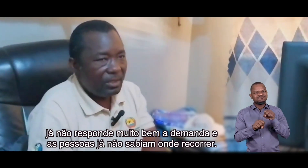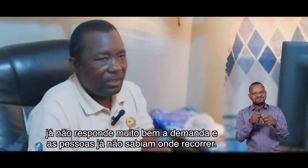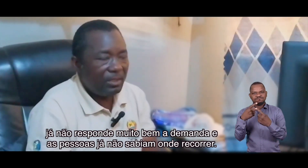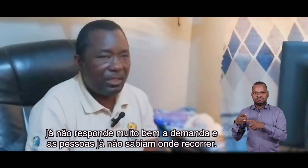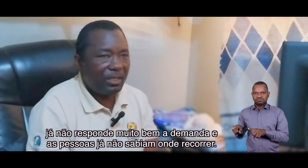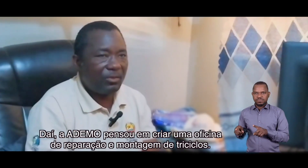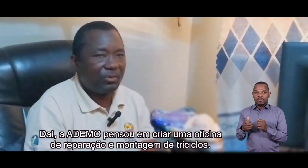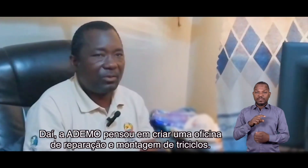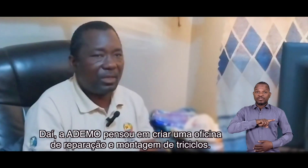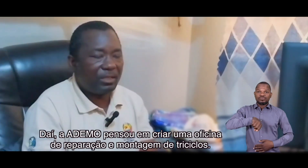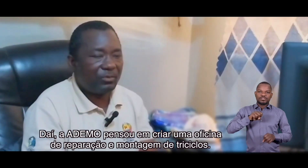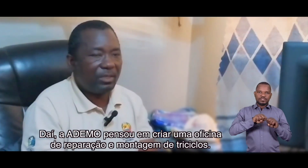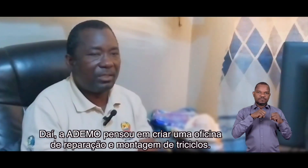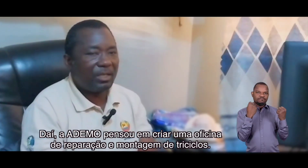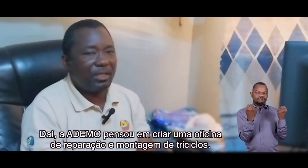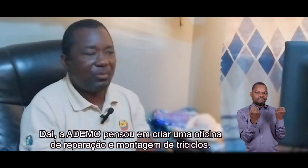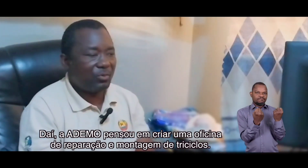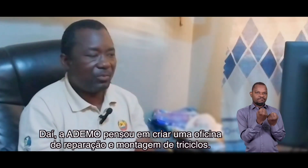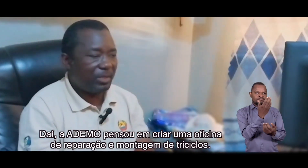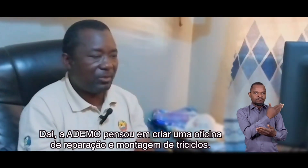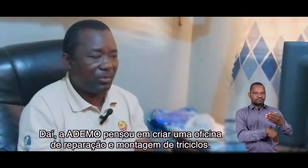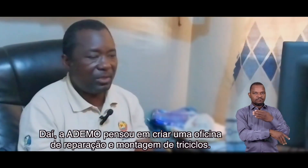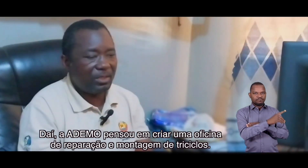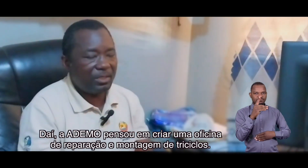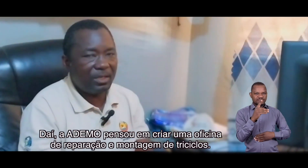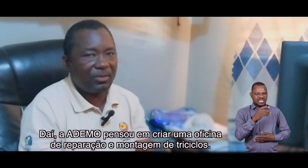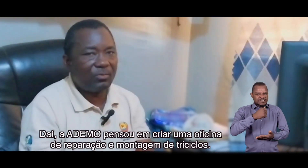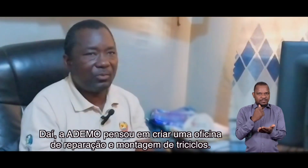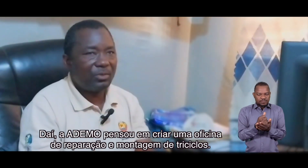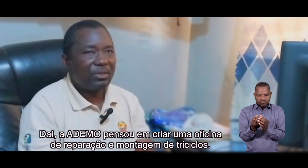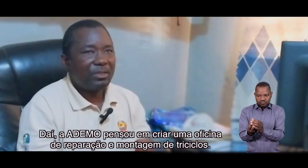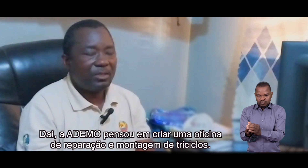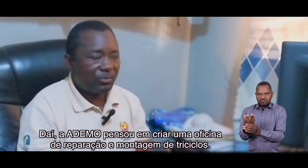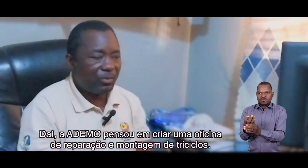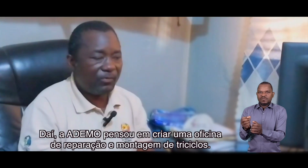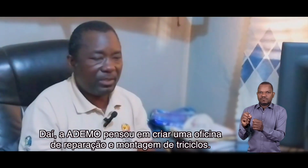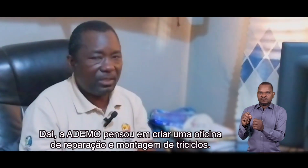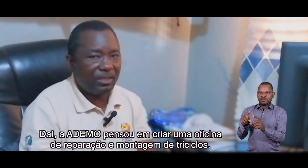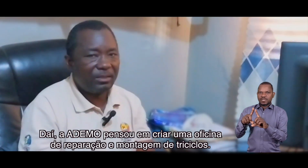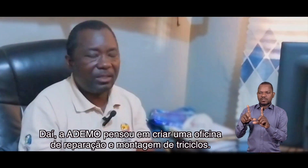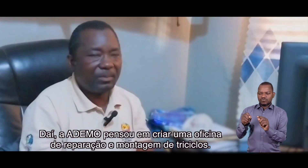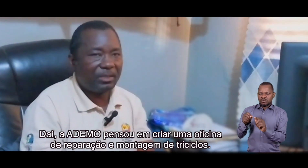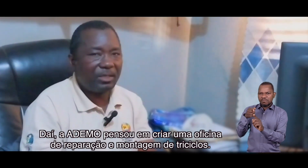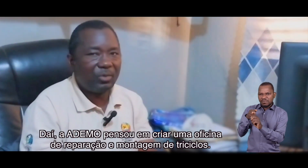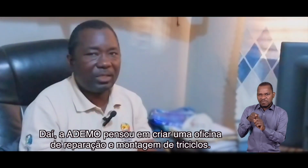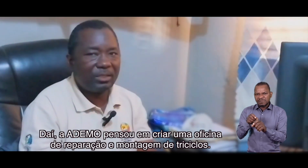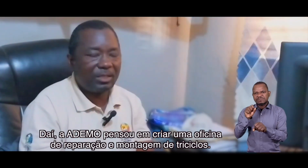e daí a Associação ADEMO pensou em criar uma oficina de reparação e montagem